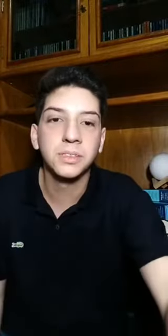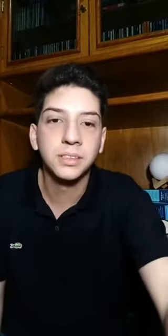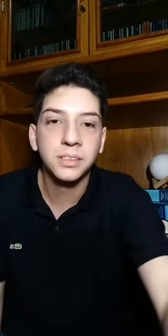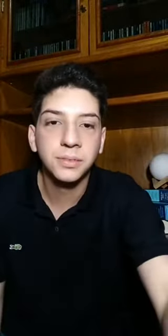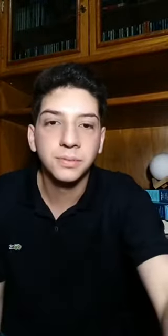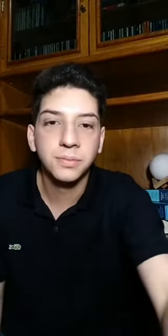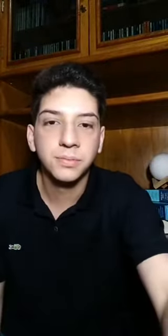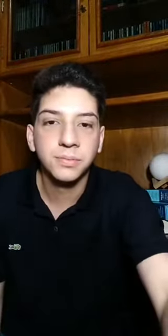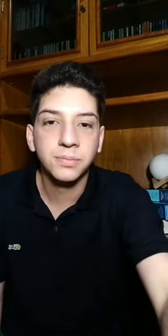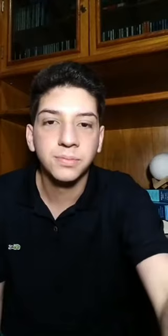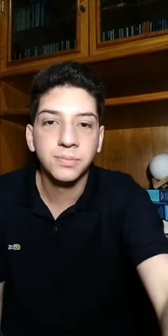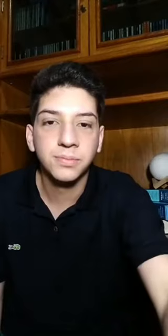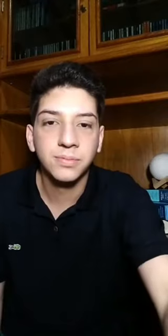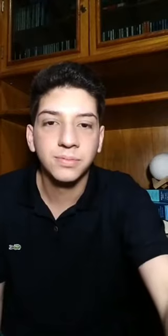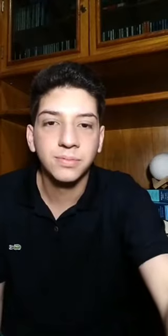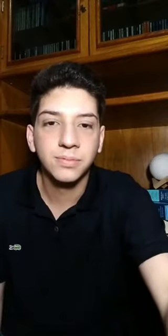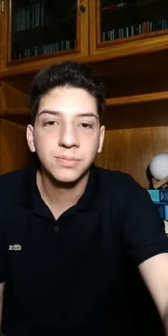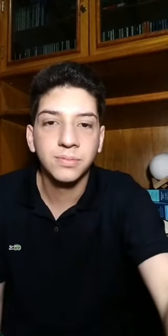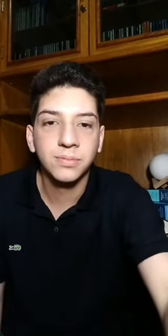bom?